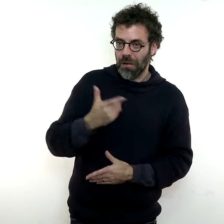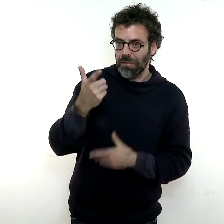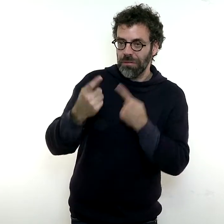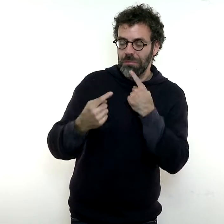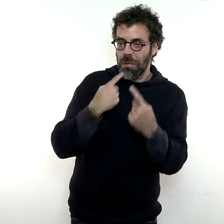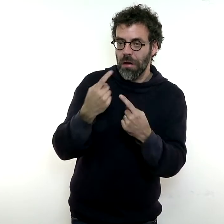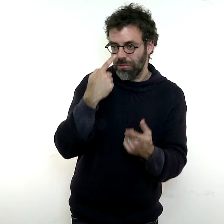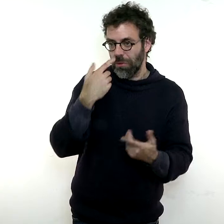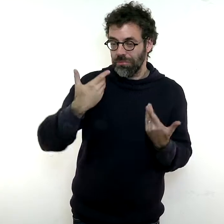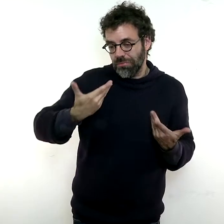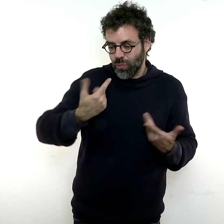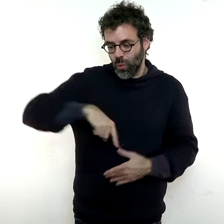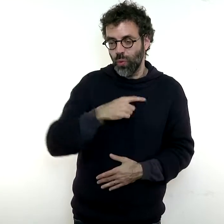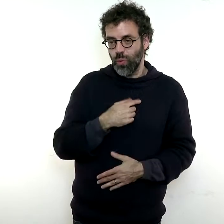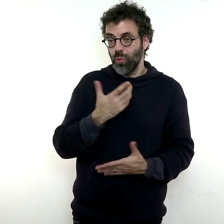monsieur Castres.